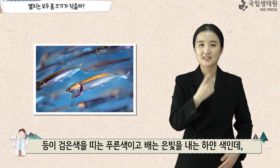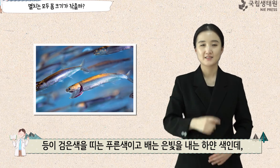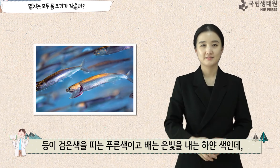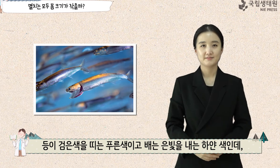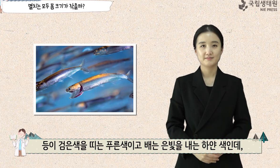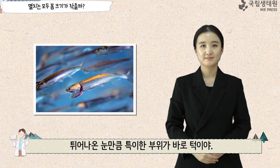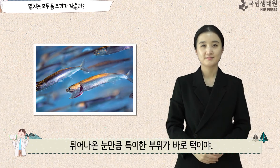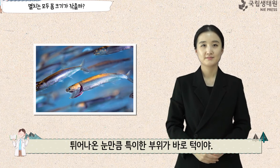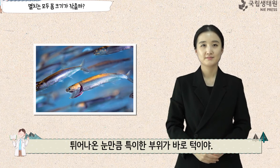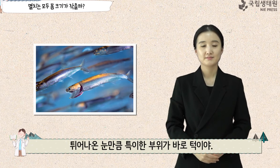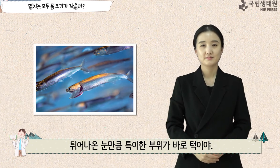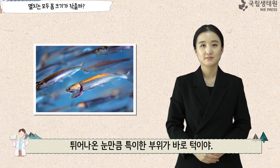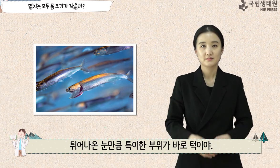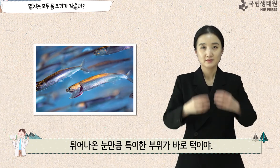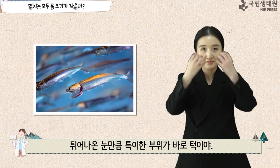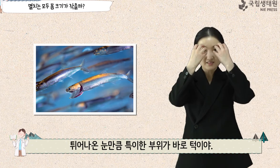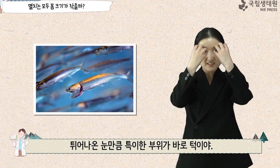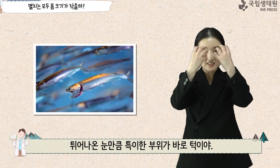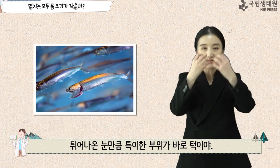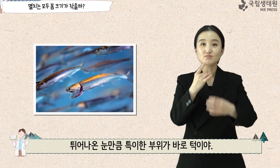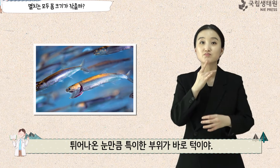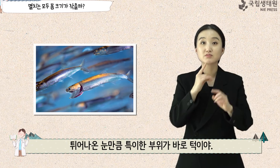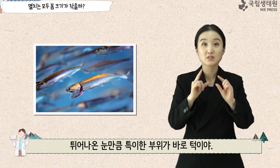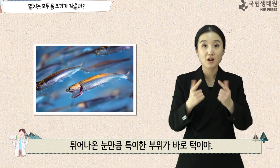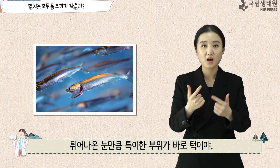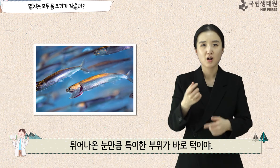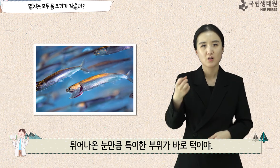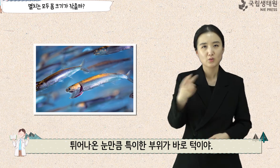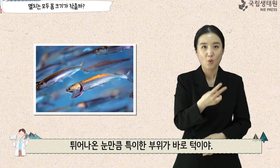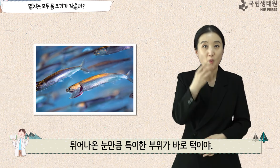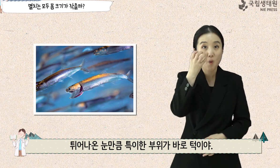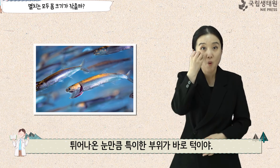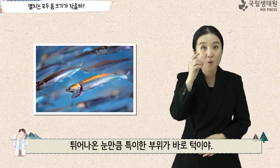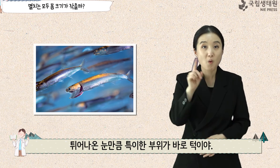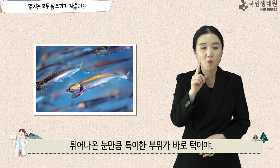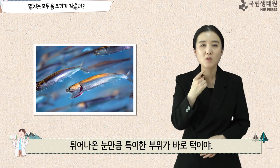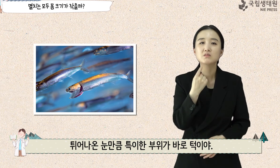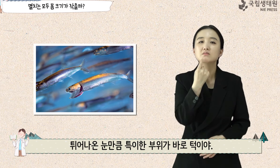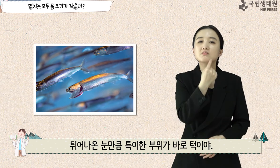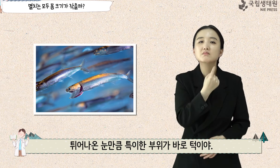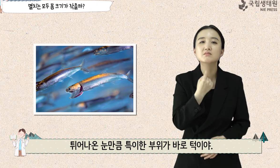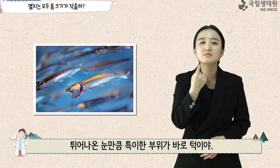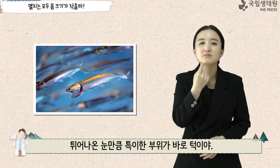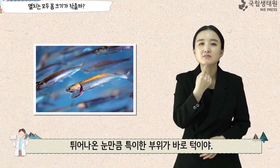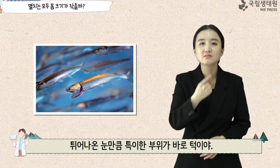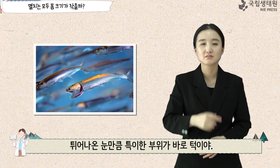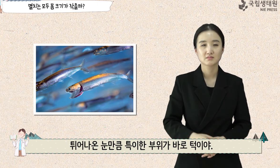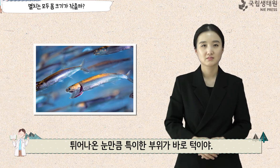튀어나온 눈만큼 특이한 부위가 바로 턱이야.